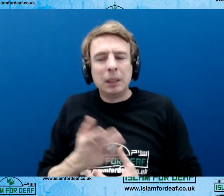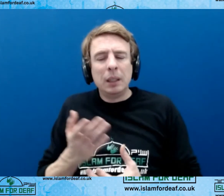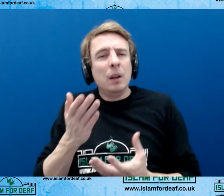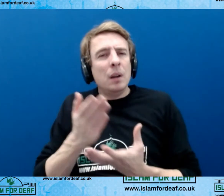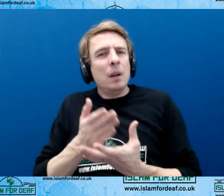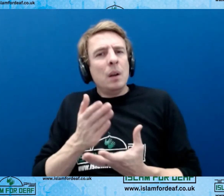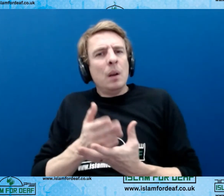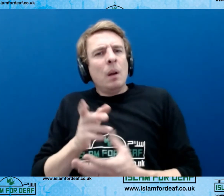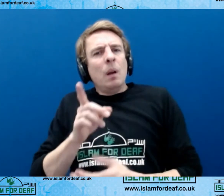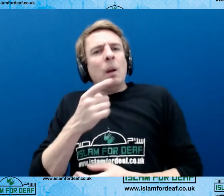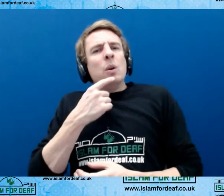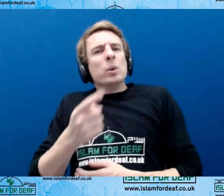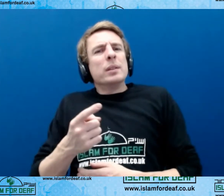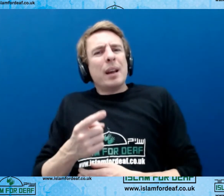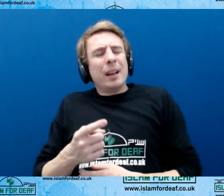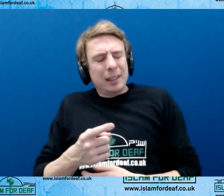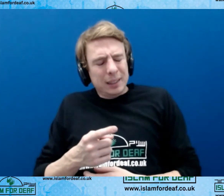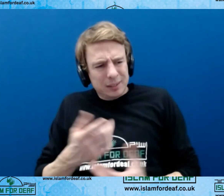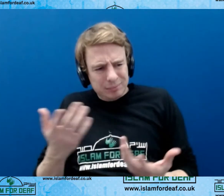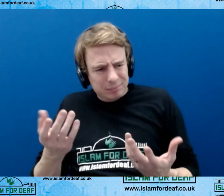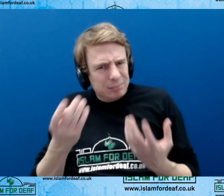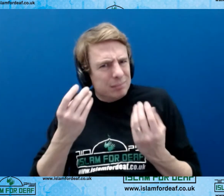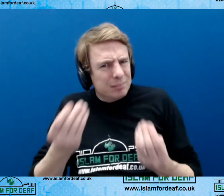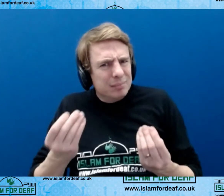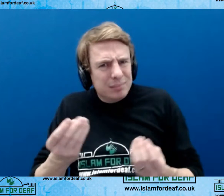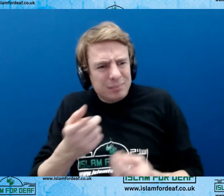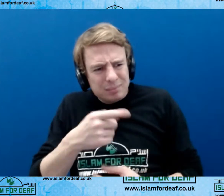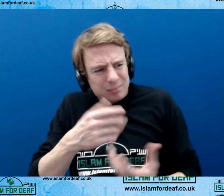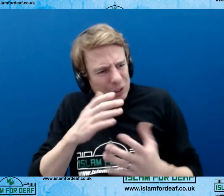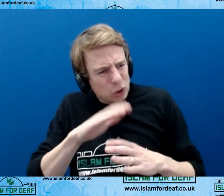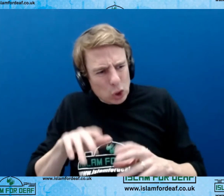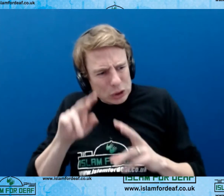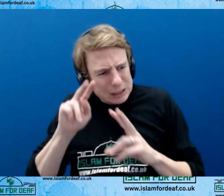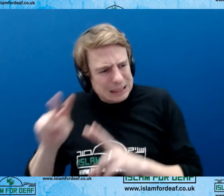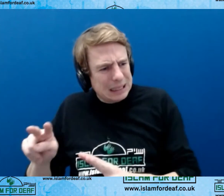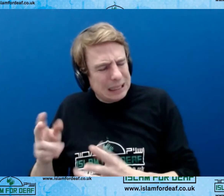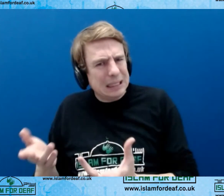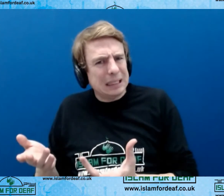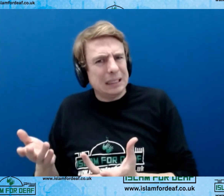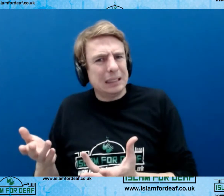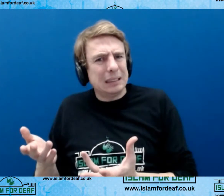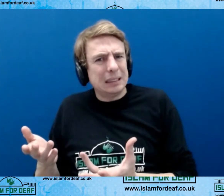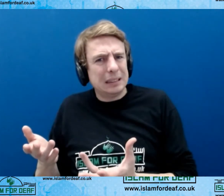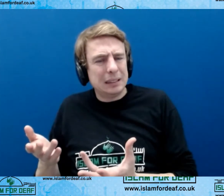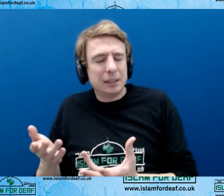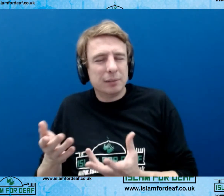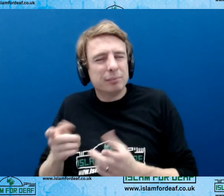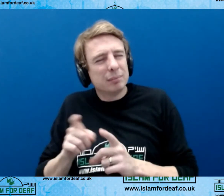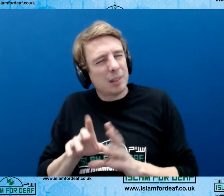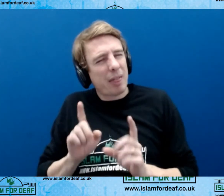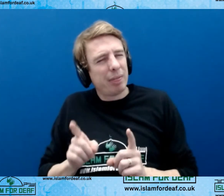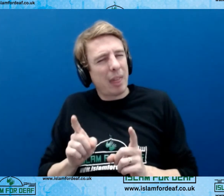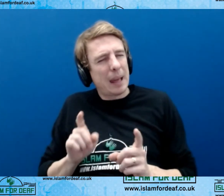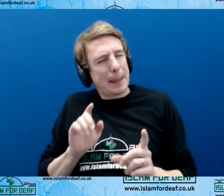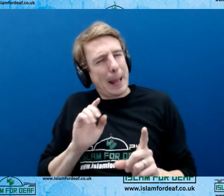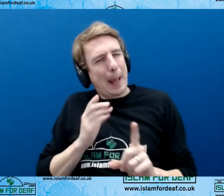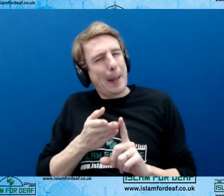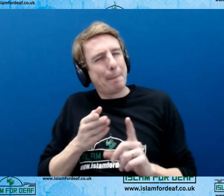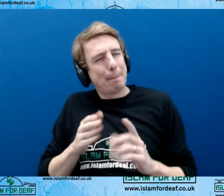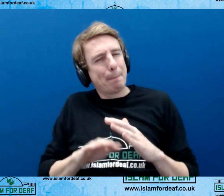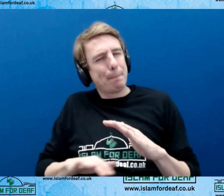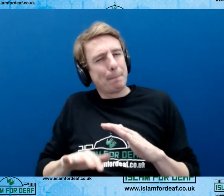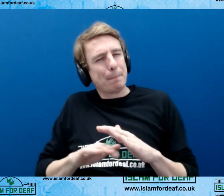something. أرأيت الذي يكذب بالدين أي يكذب بيوم القيامة والجزاء